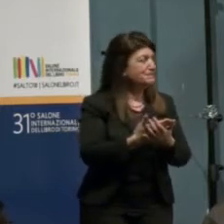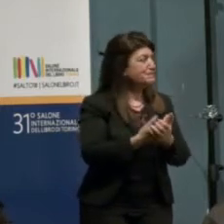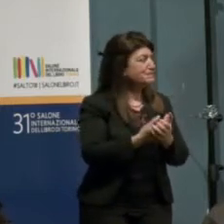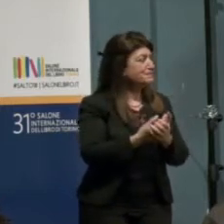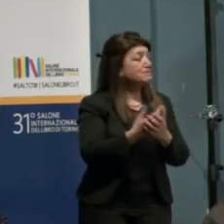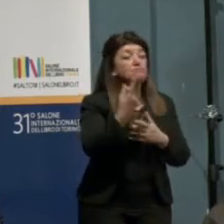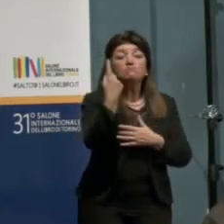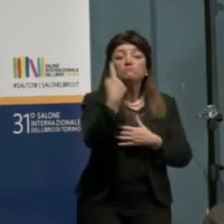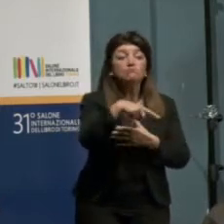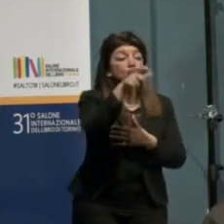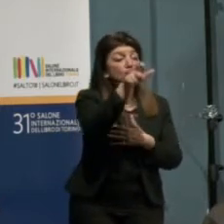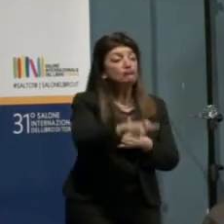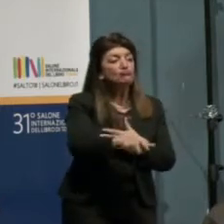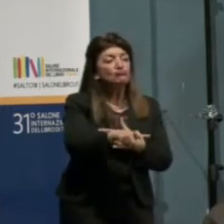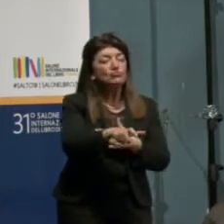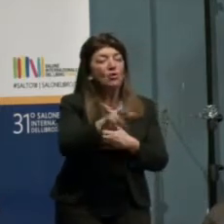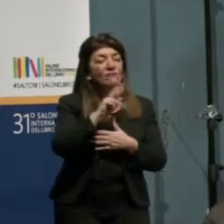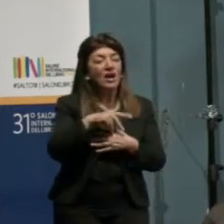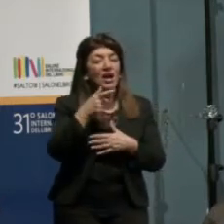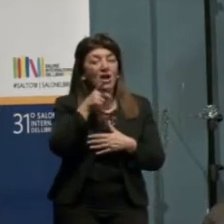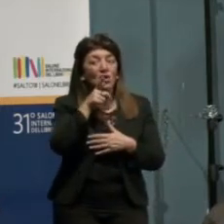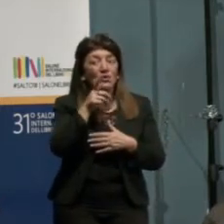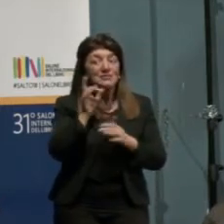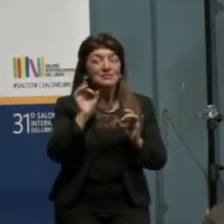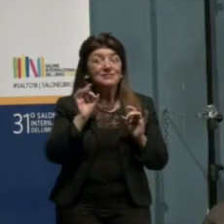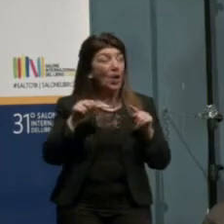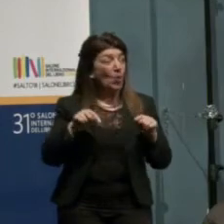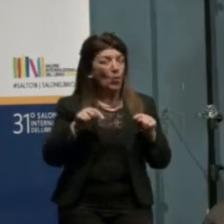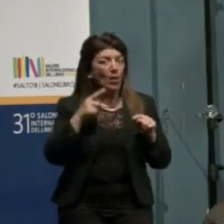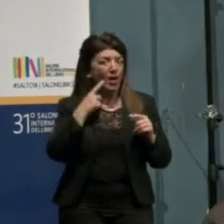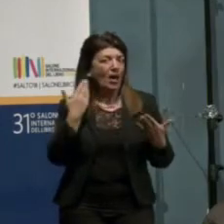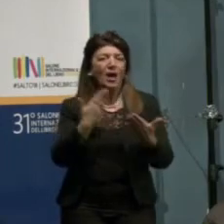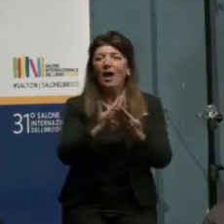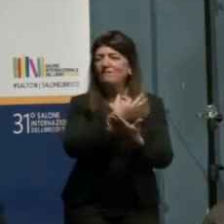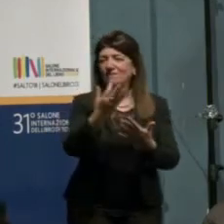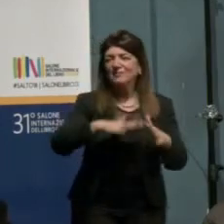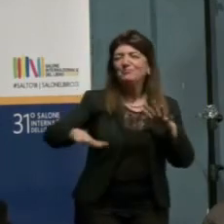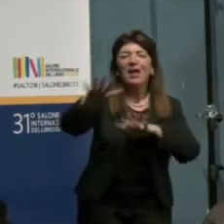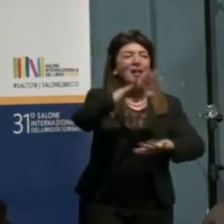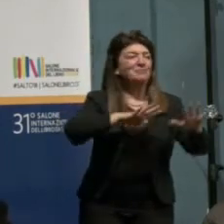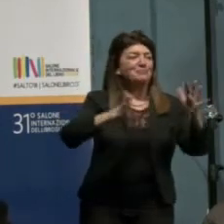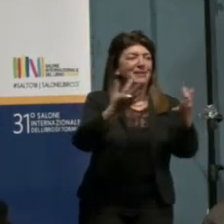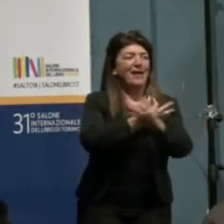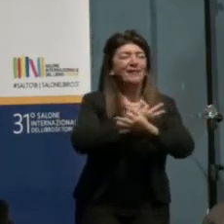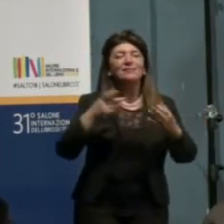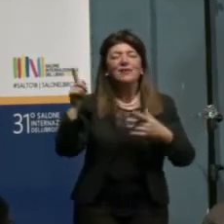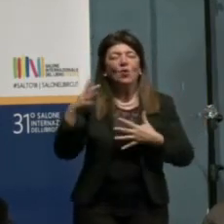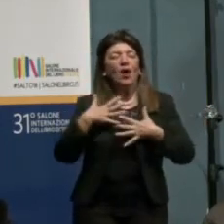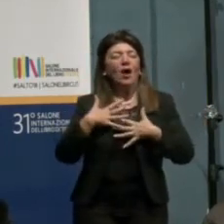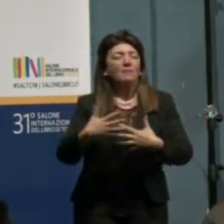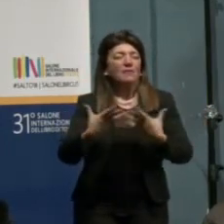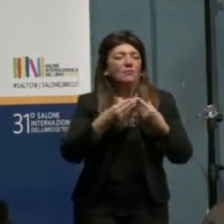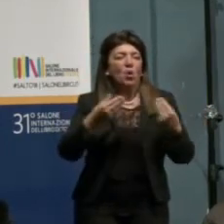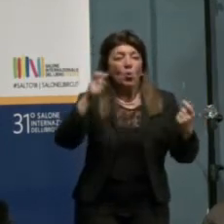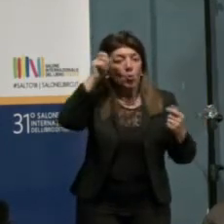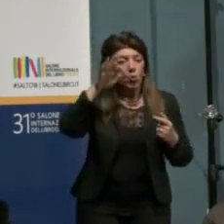giulia si sarebbe trovato molto bene in questo ambiente lui amava molto la cultura in particolare